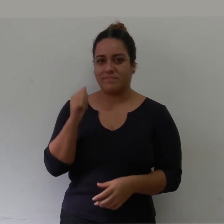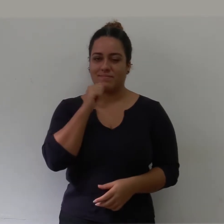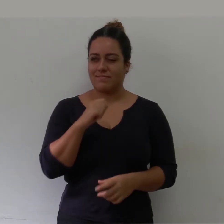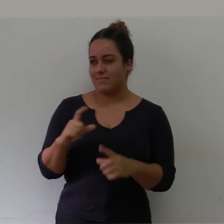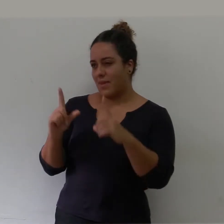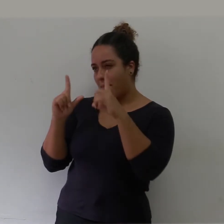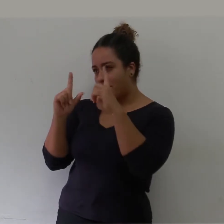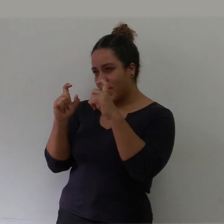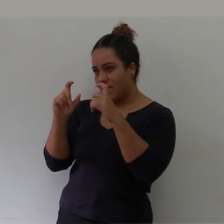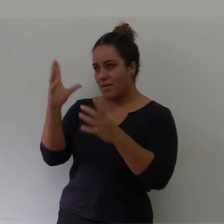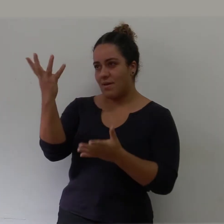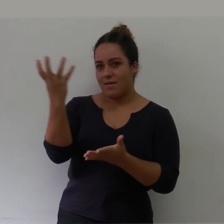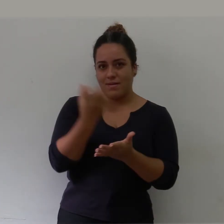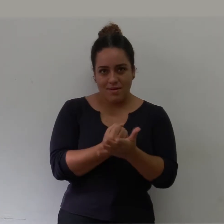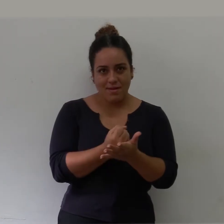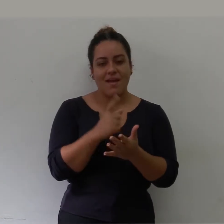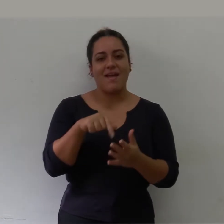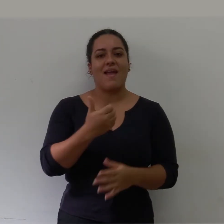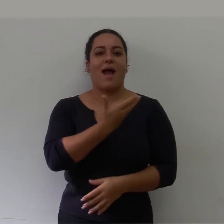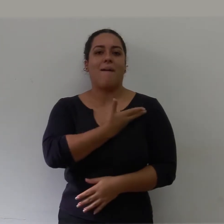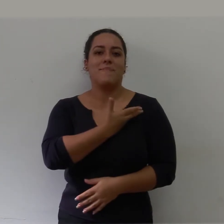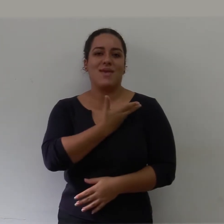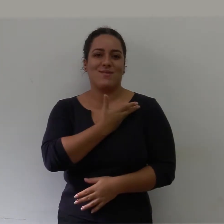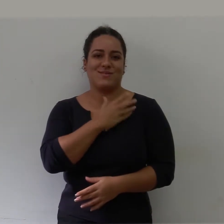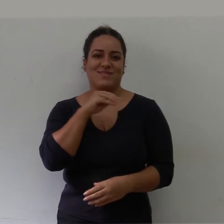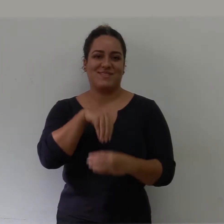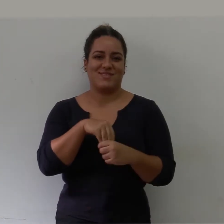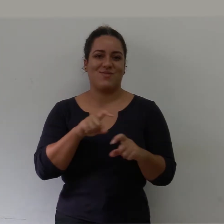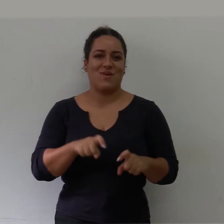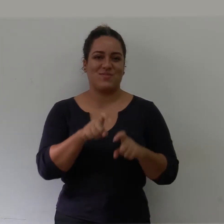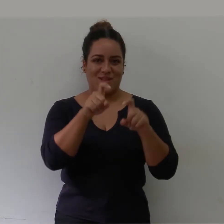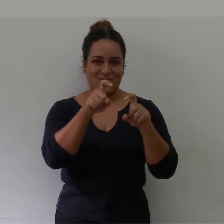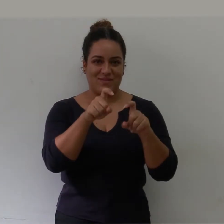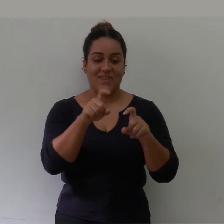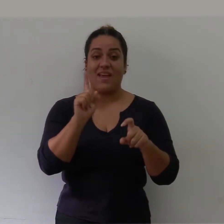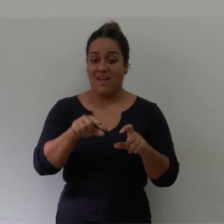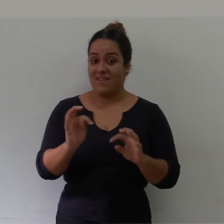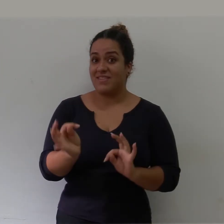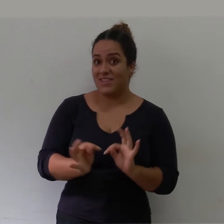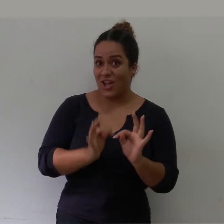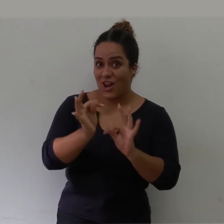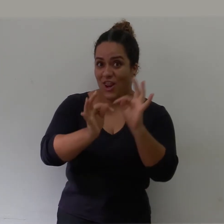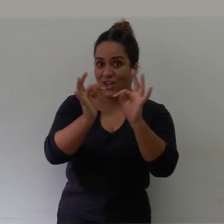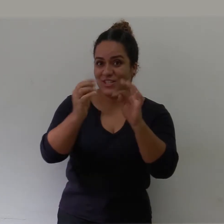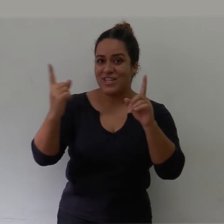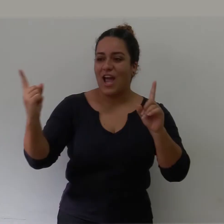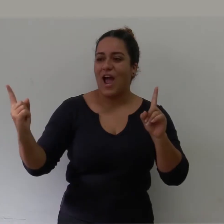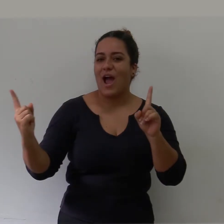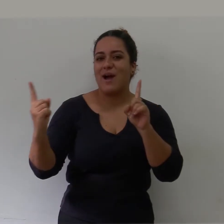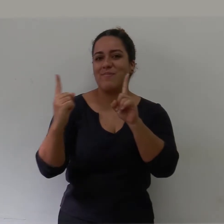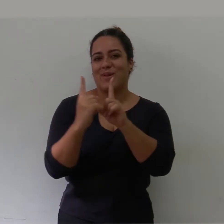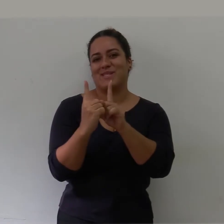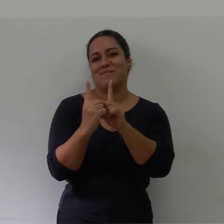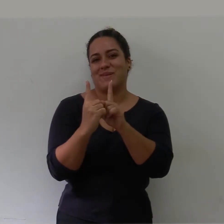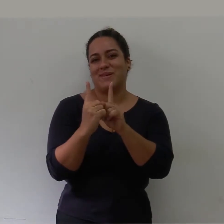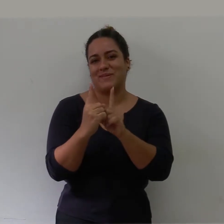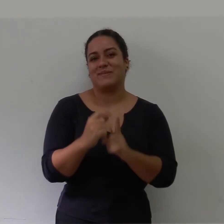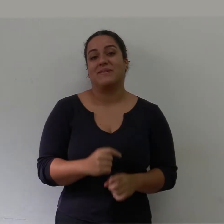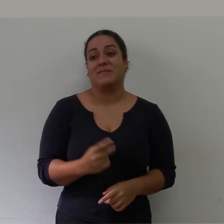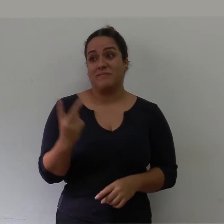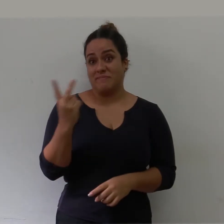e a imagem dela na lista de amigos do computador. É a tecnologia aproximando